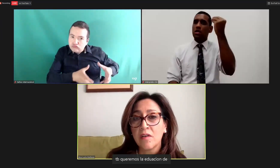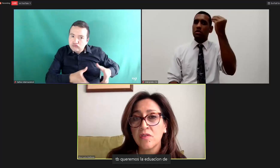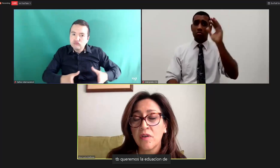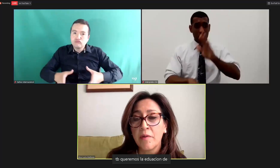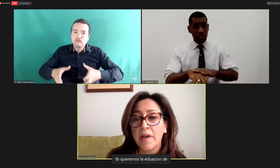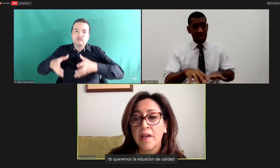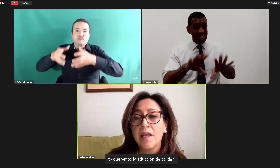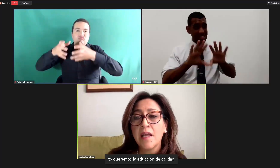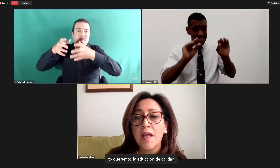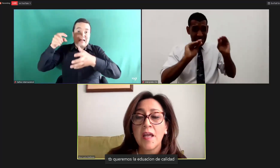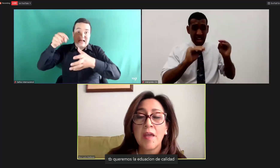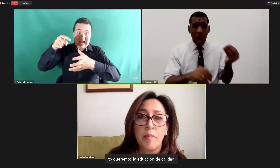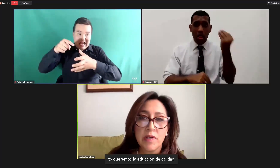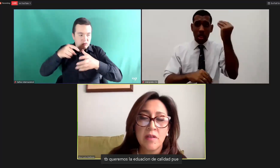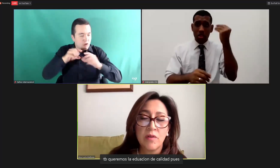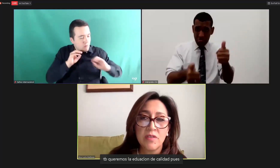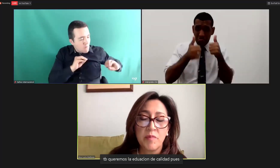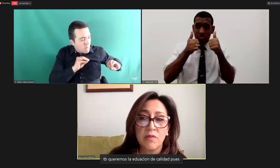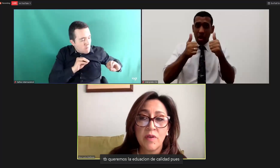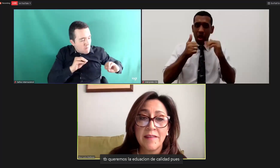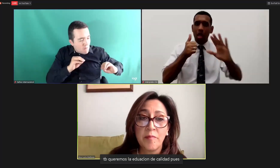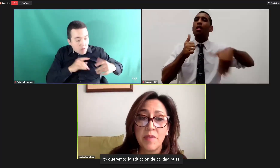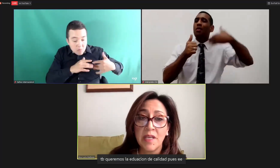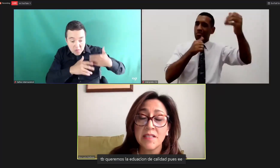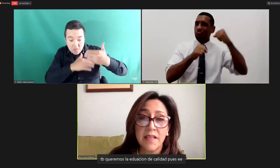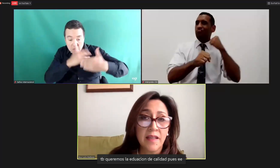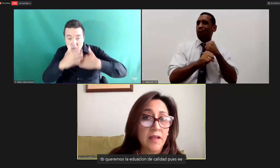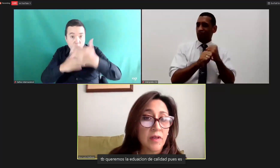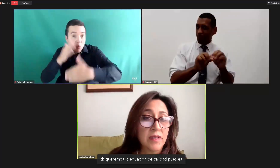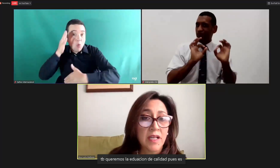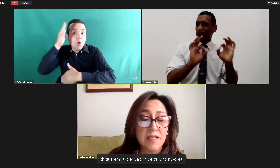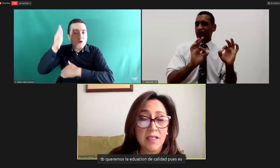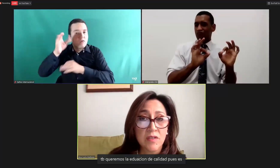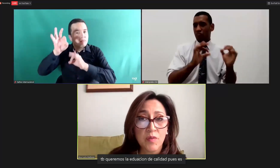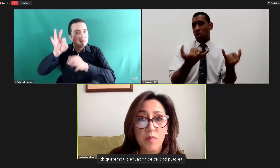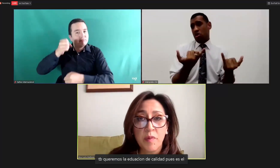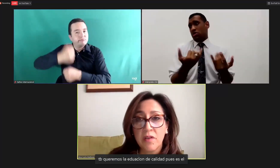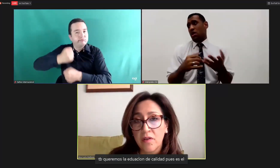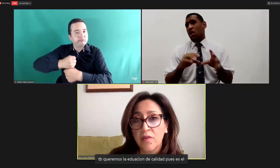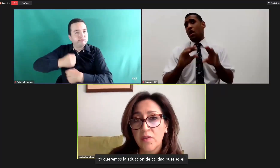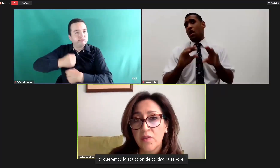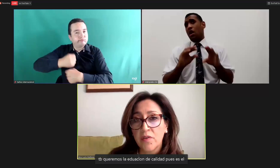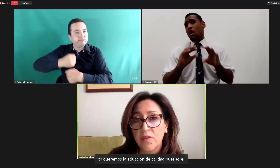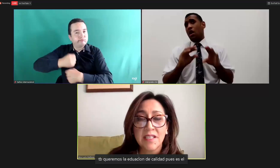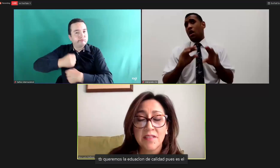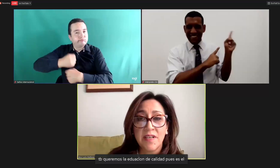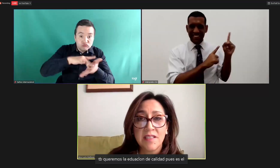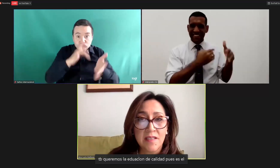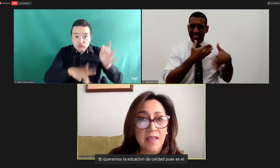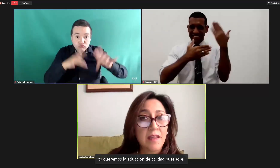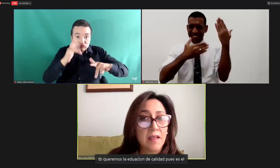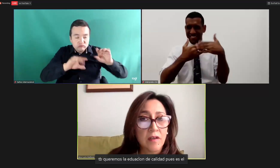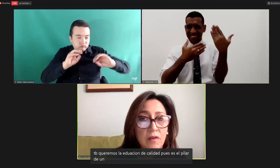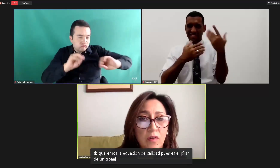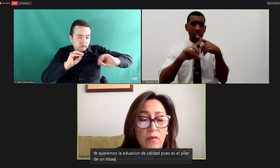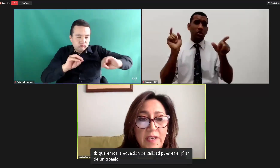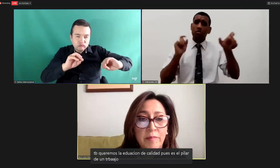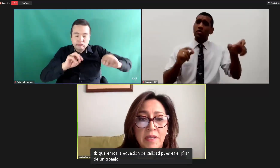decente y la inclusión laboral. Pues la educación virtual también está dejando atrás en estos momentos durante estas fases